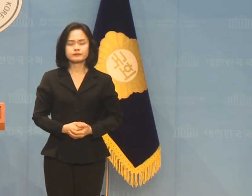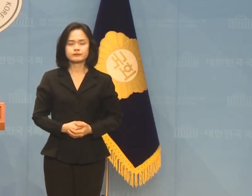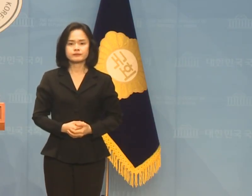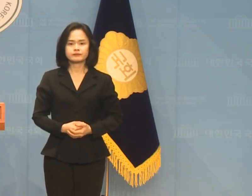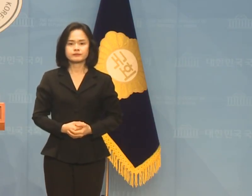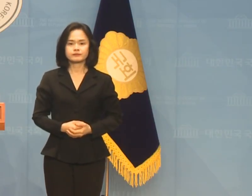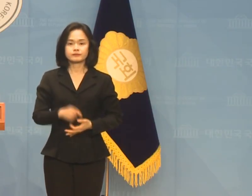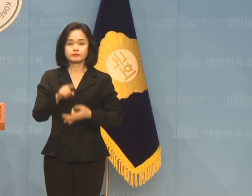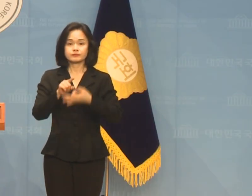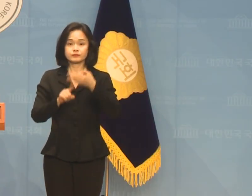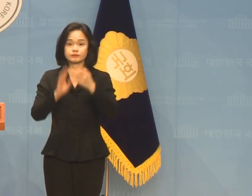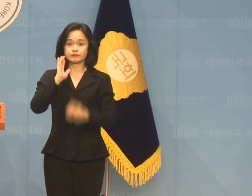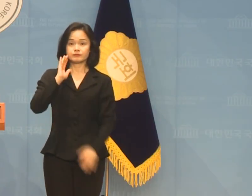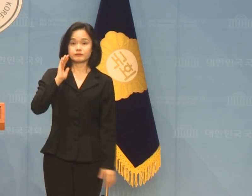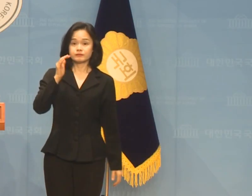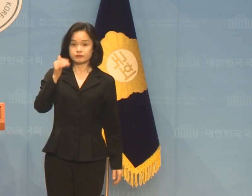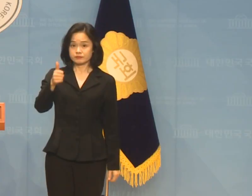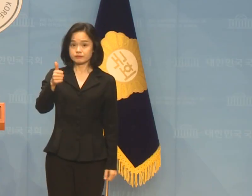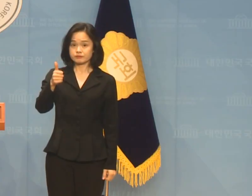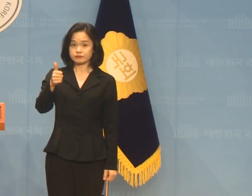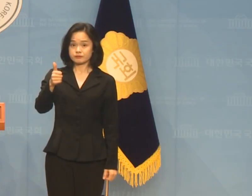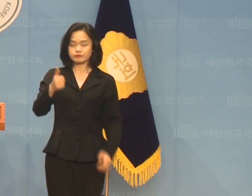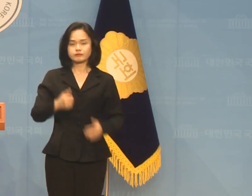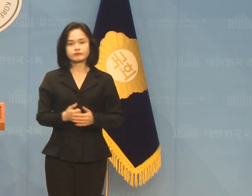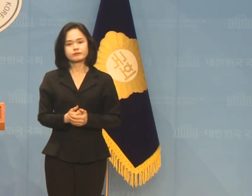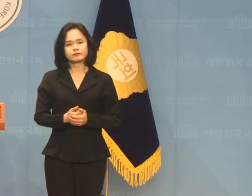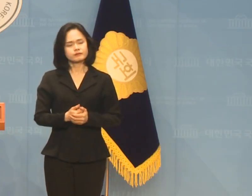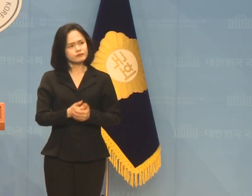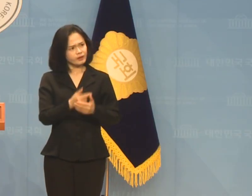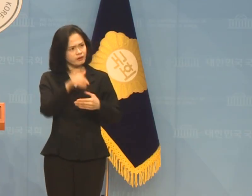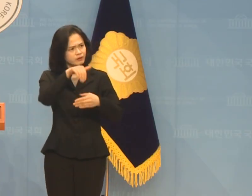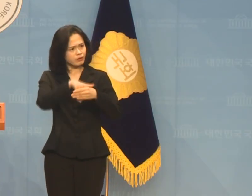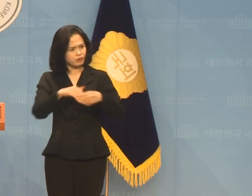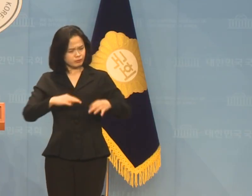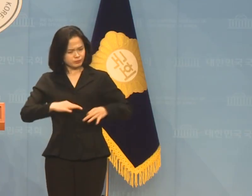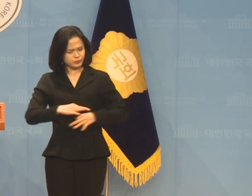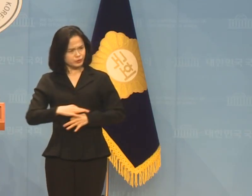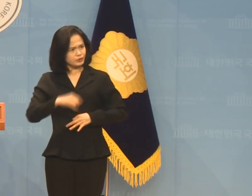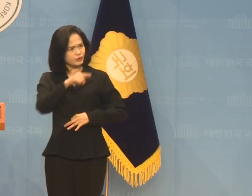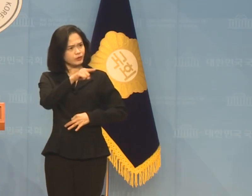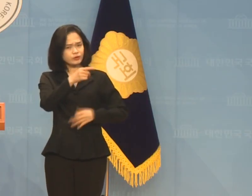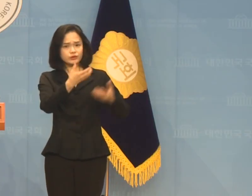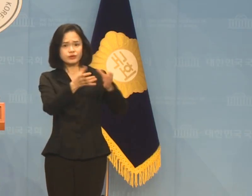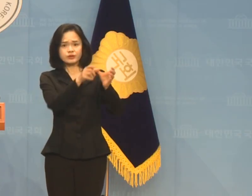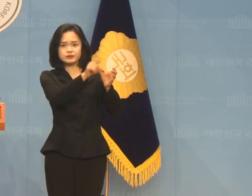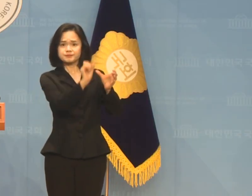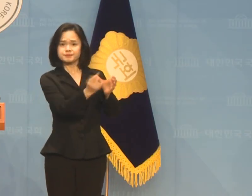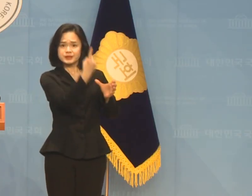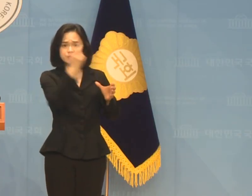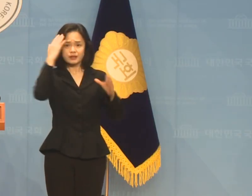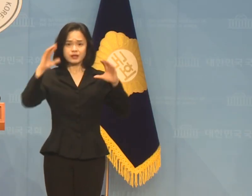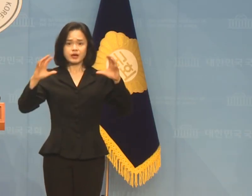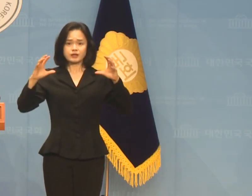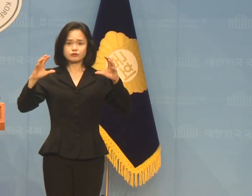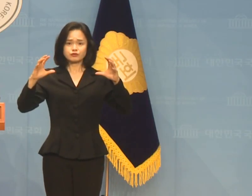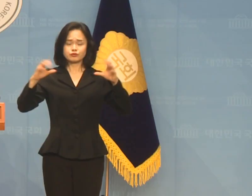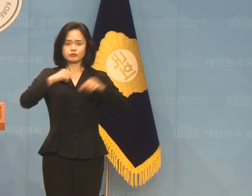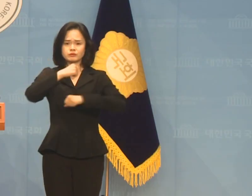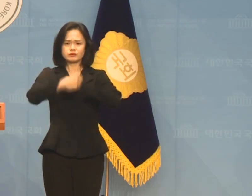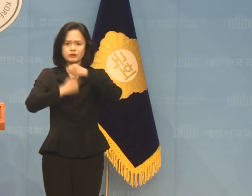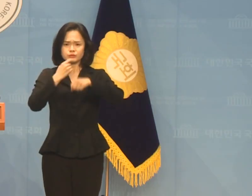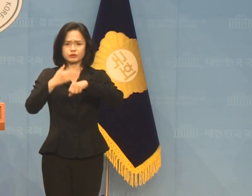대통령은 부정선거 세력이 대한민국 자유민주주의 시스템을 붕괴시키는 것을 막아야만